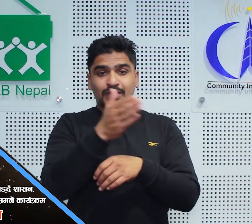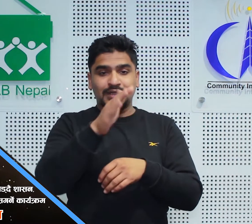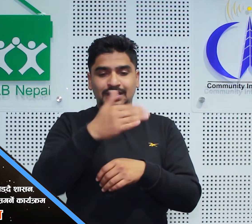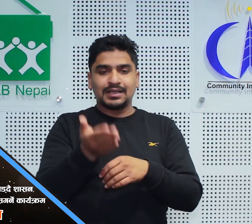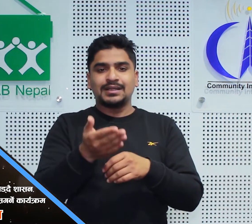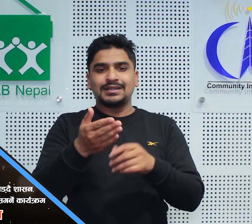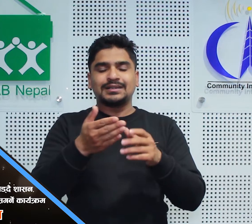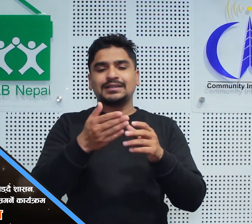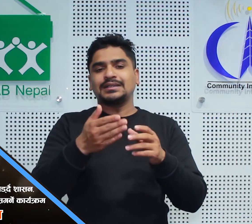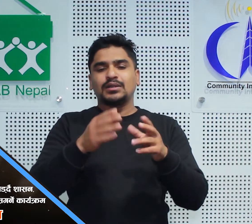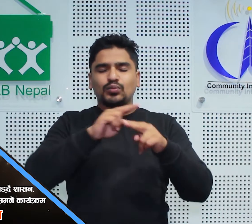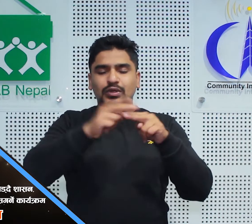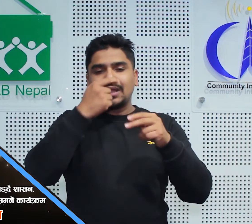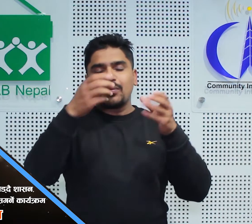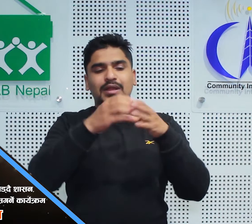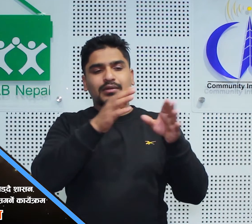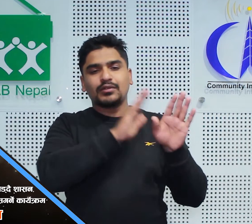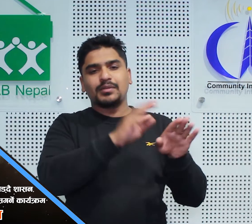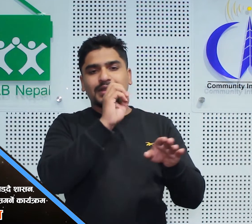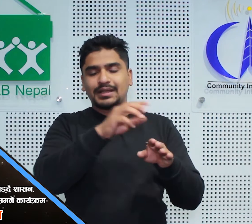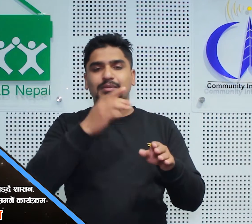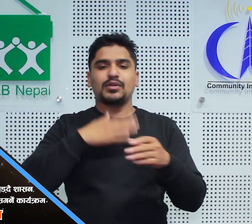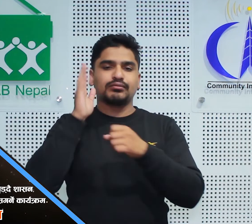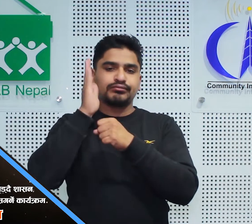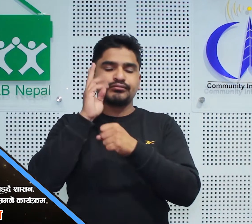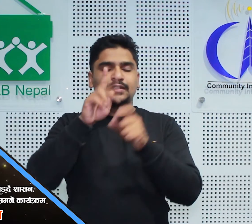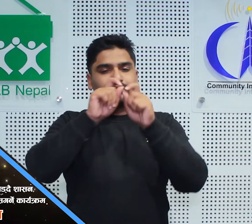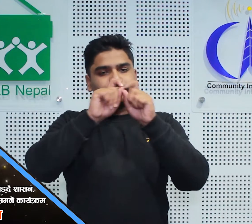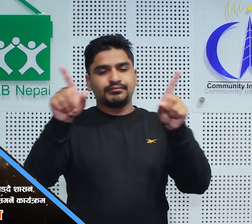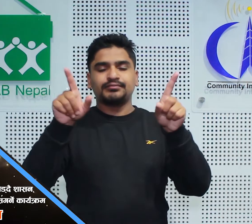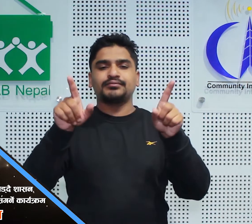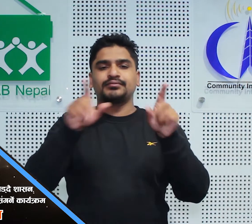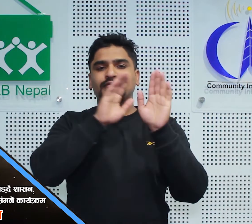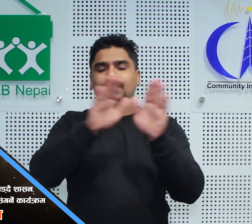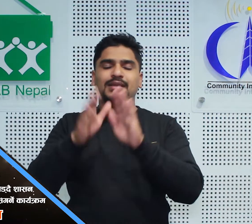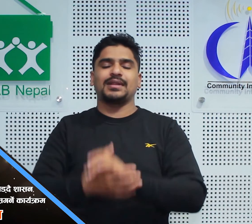सिङ्गो गाउँपालिकावासीको तर्फबाट धन्यवाद दिँदै मेरा दुई शब्द यही अन्त्य गर्दछु। धन्यवाद।